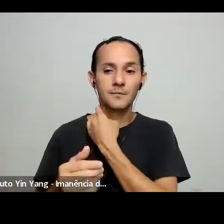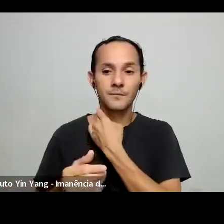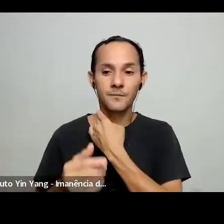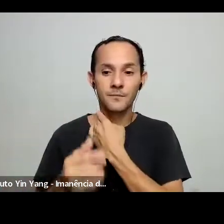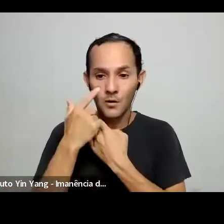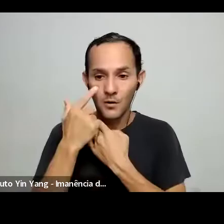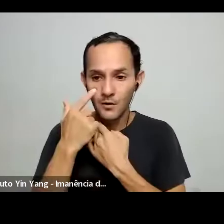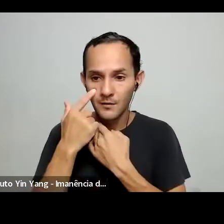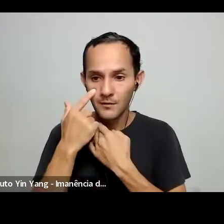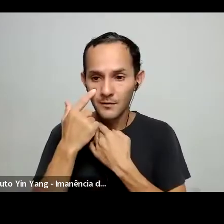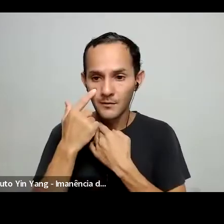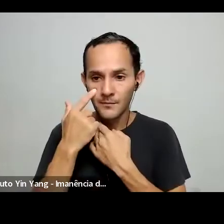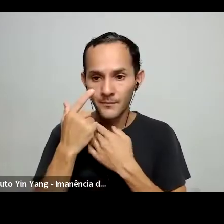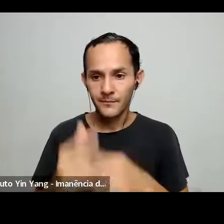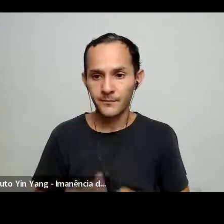aqui no final,